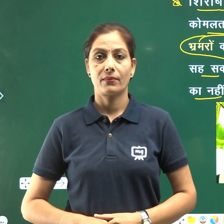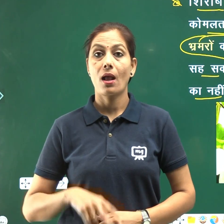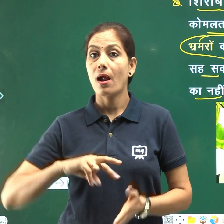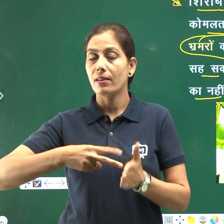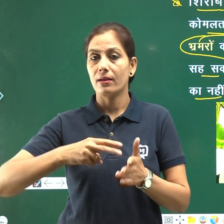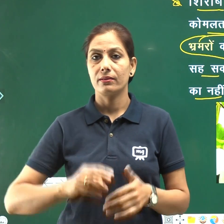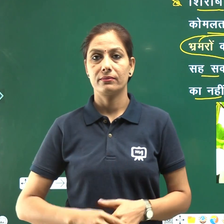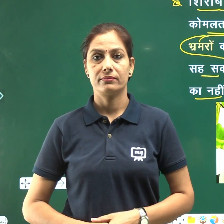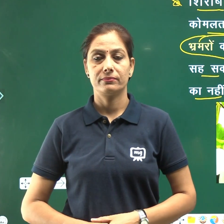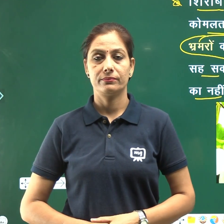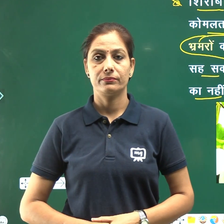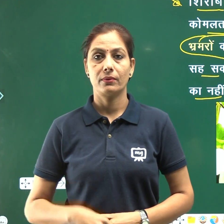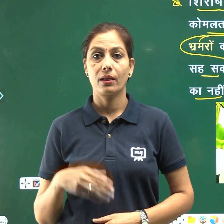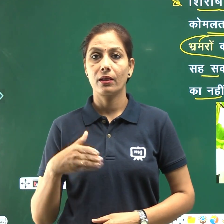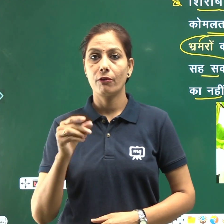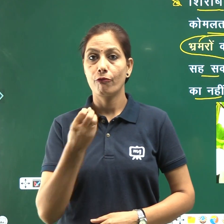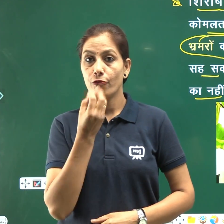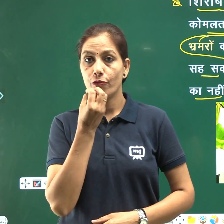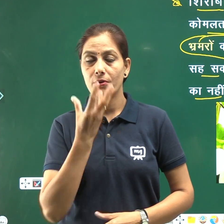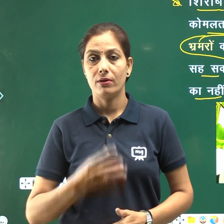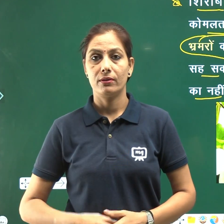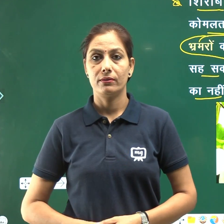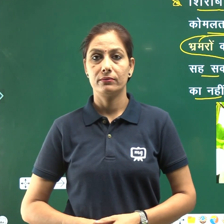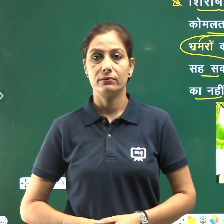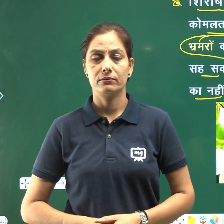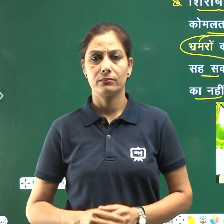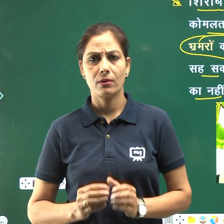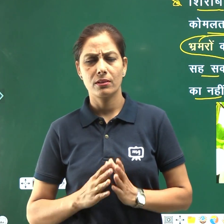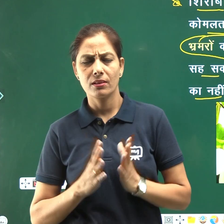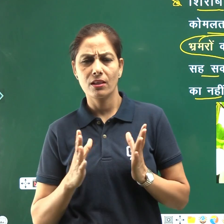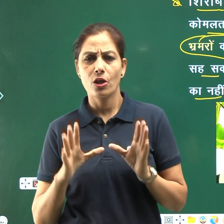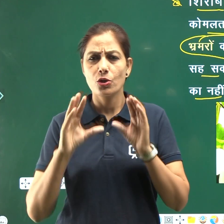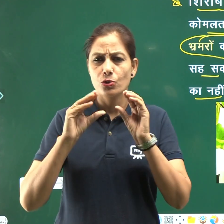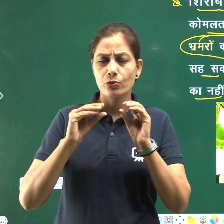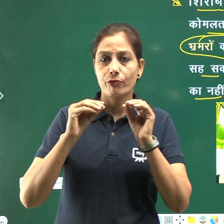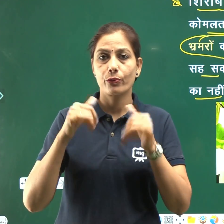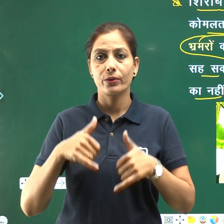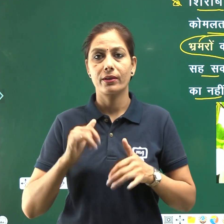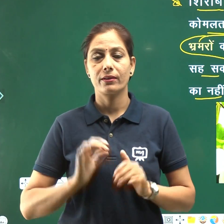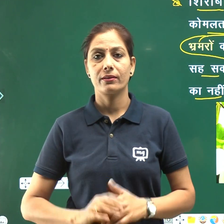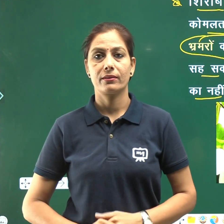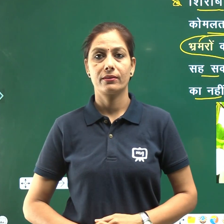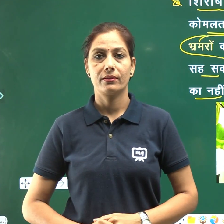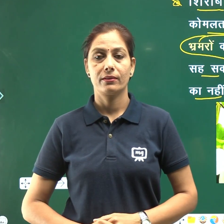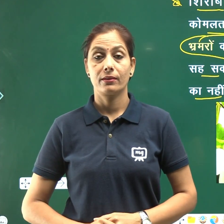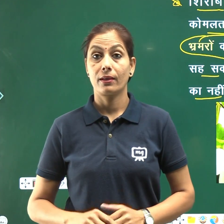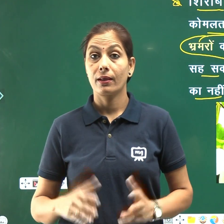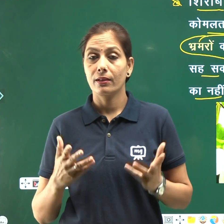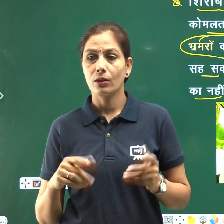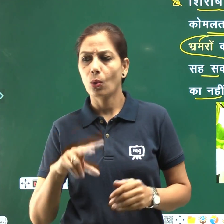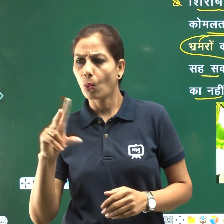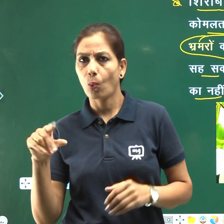अर्थात ये फूल इतने कोमल होते हैं कि यदि कोई